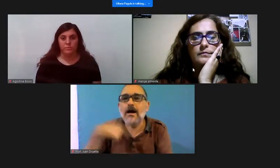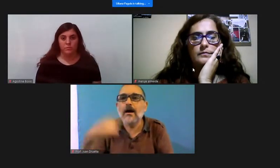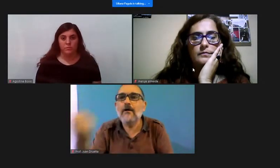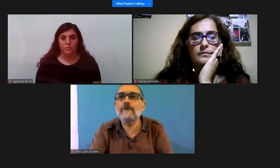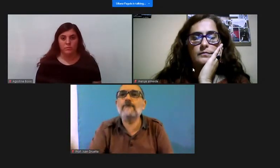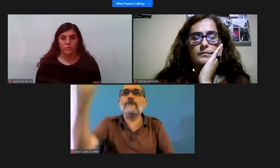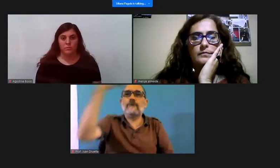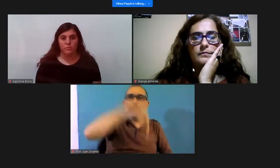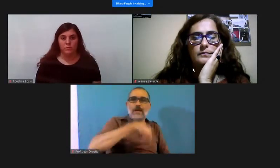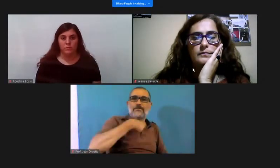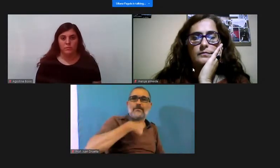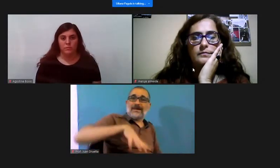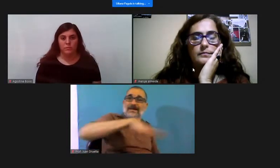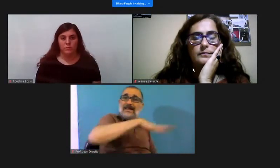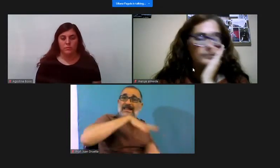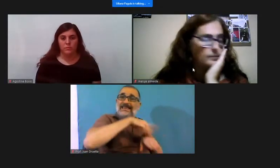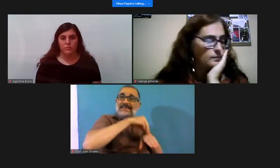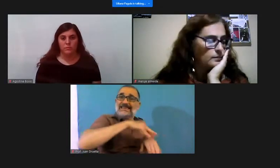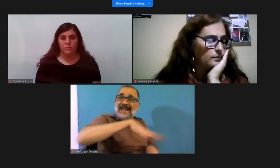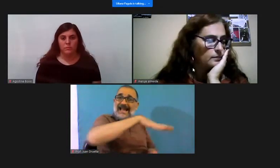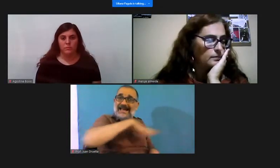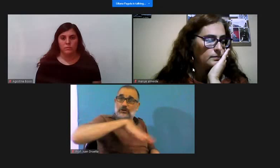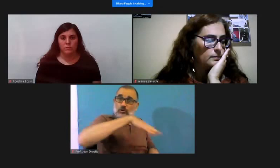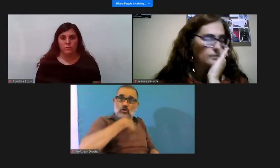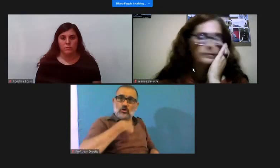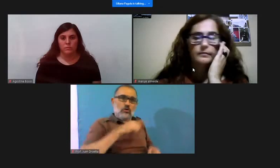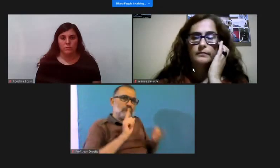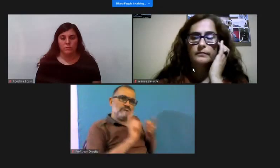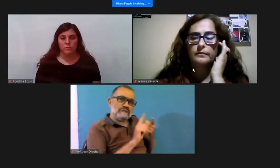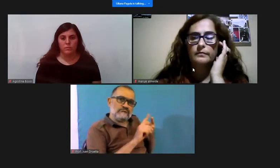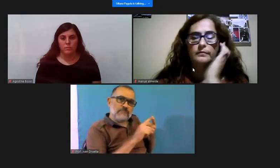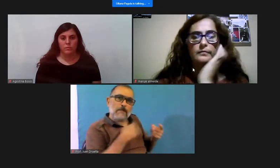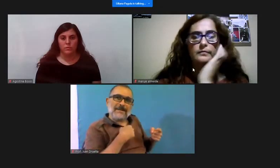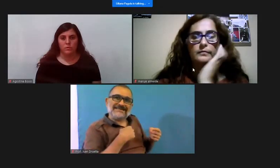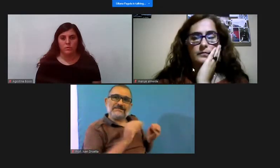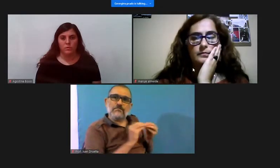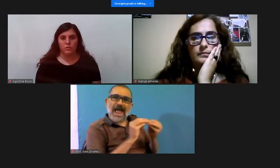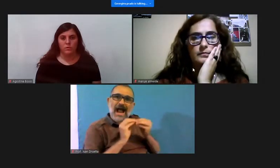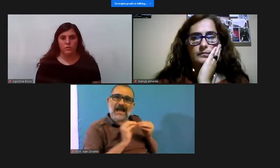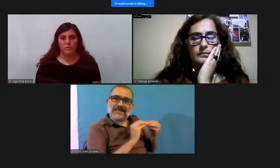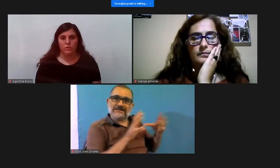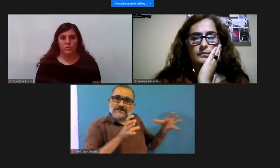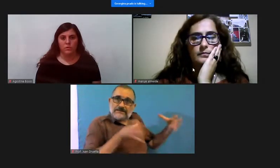comunidad por la necesidad de aprender, de alguna manera es como